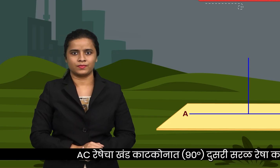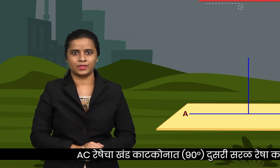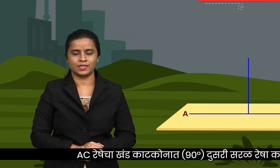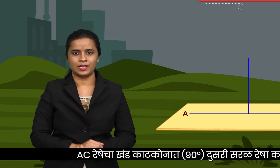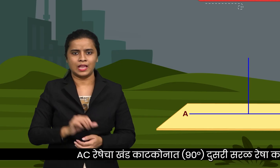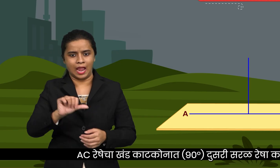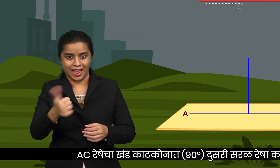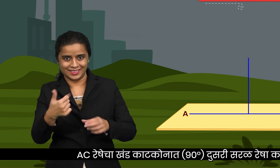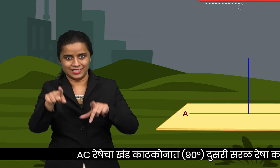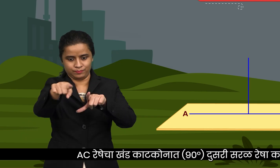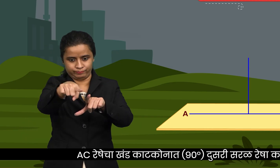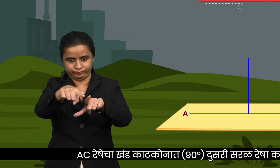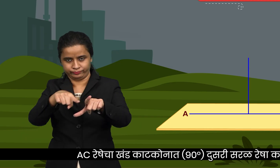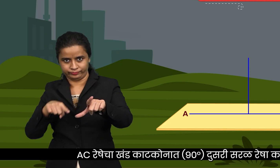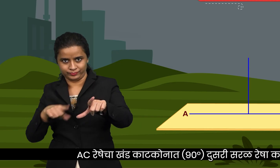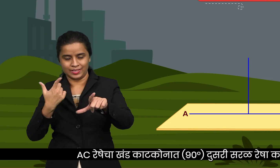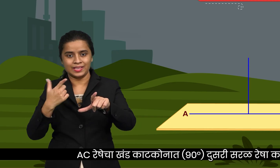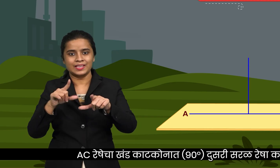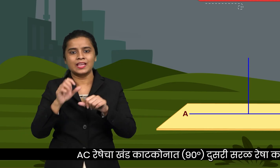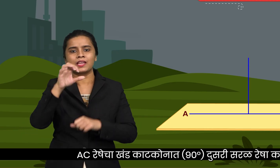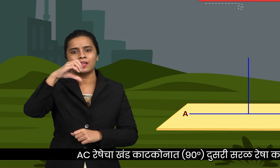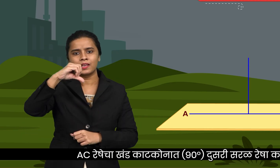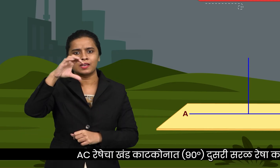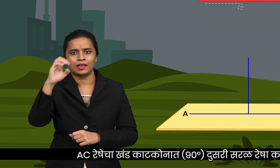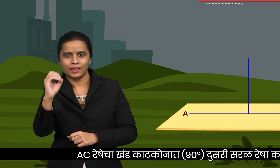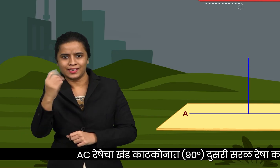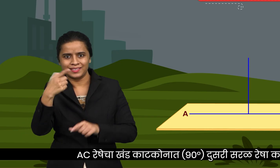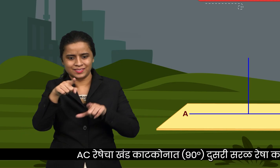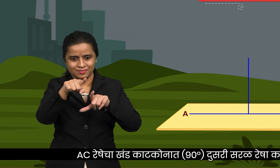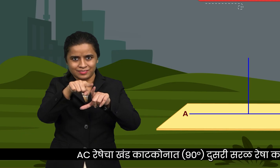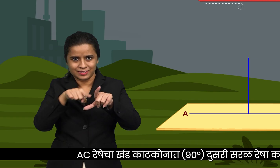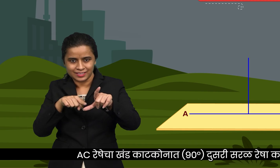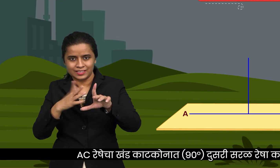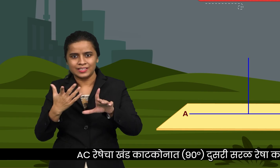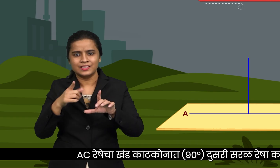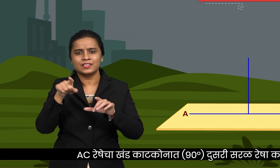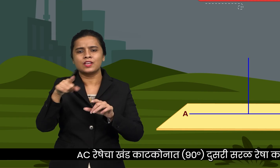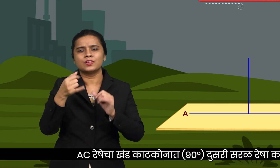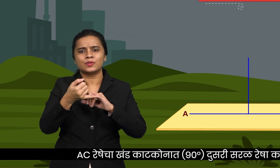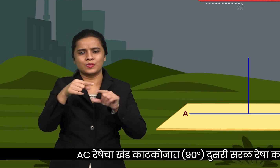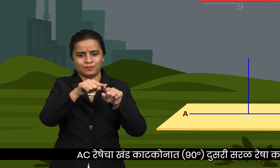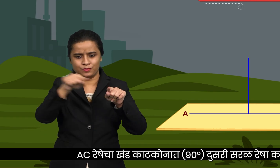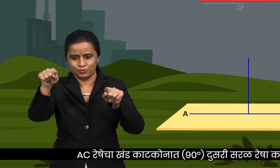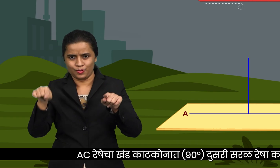AC रेषाच्या खंड काटकोनात 90 डिग्री दुसरी सरळ रेषा काढा.